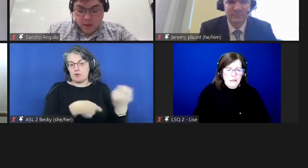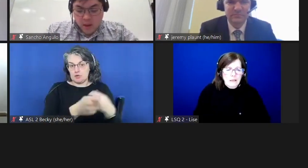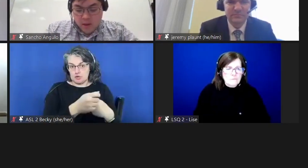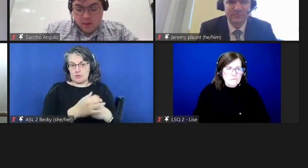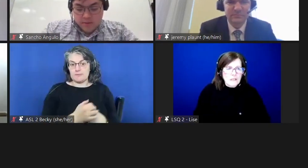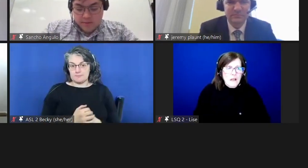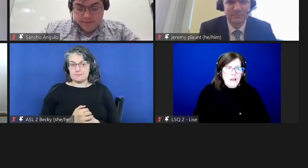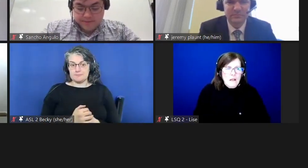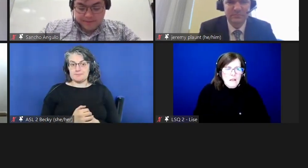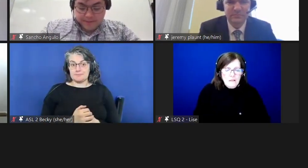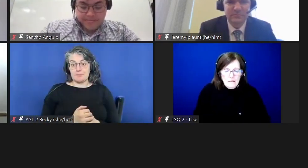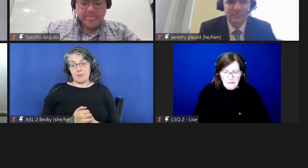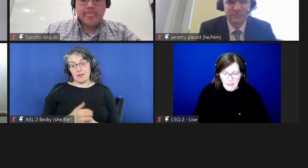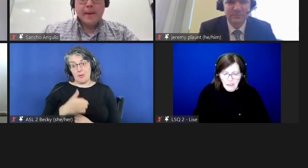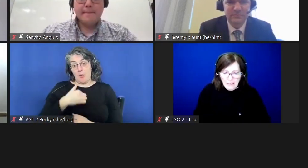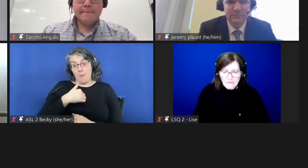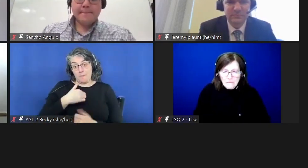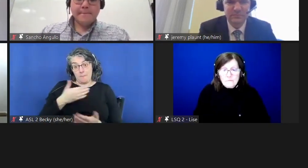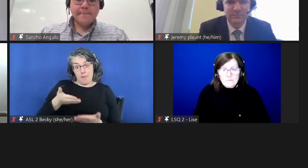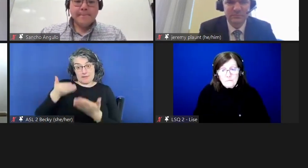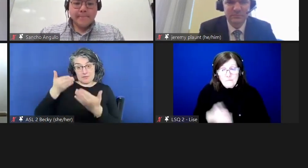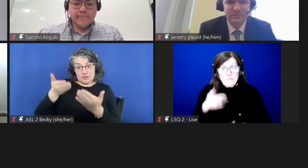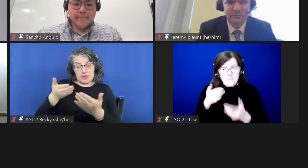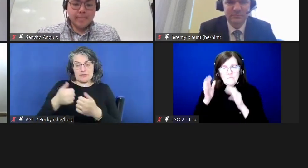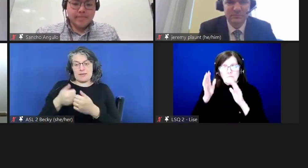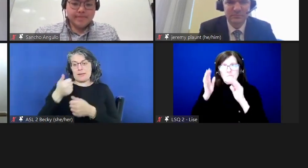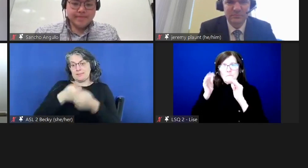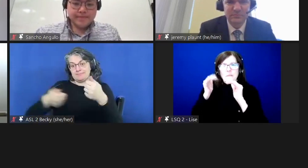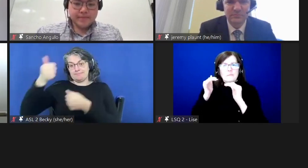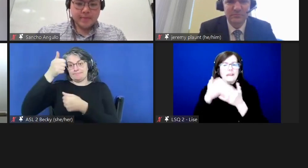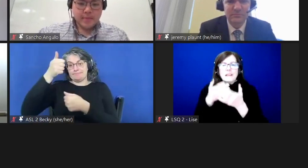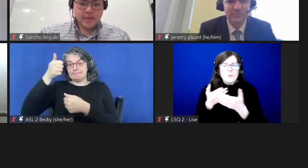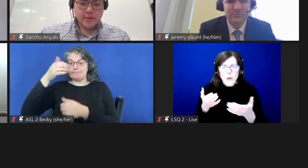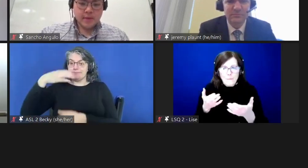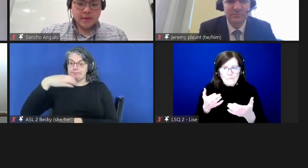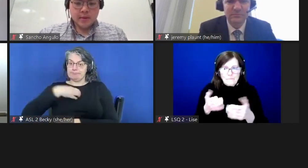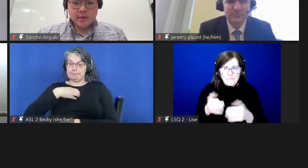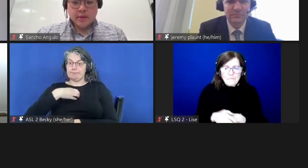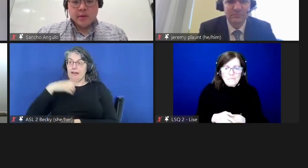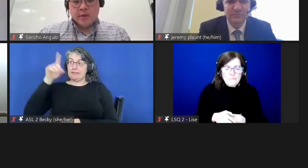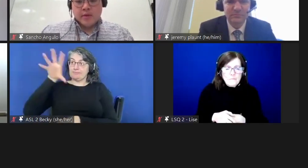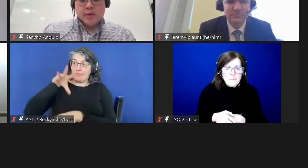Ce qu'il faut espérer, c'est que ces gens vont